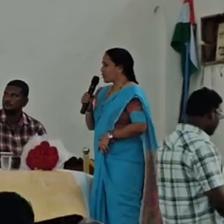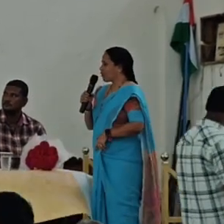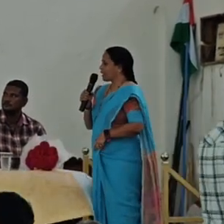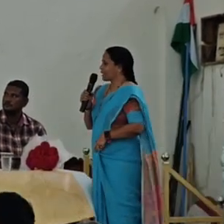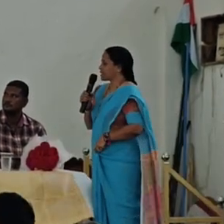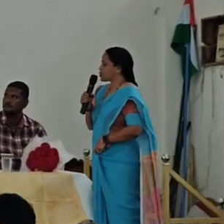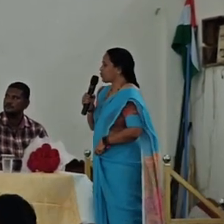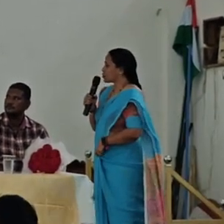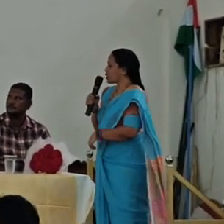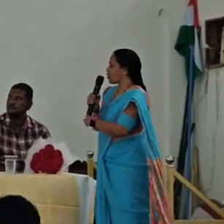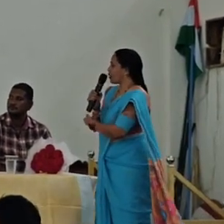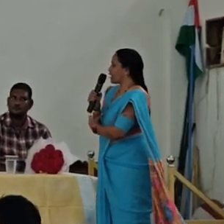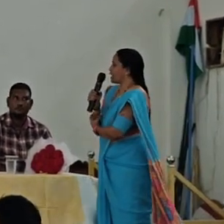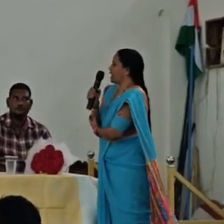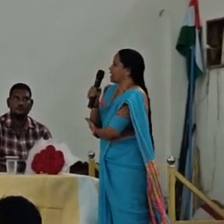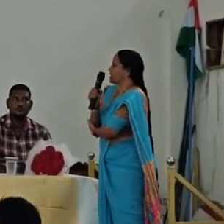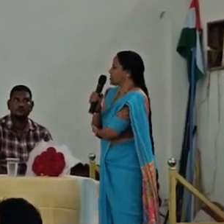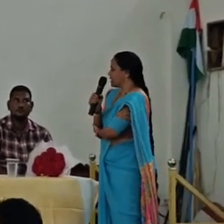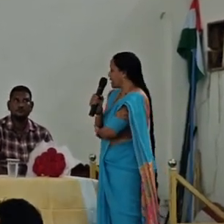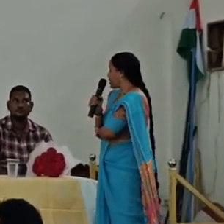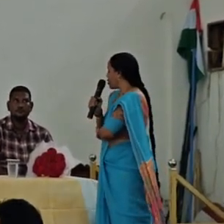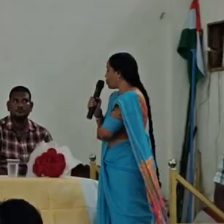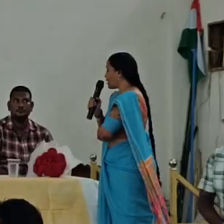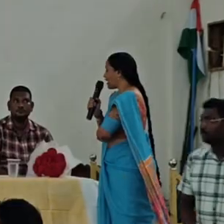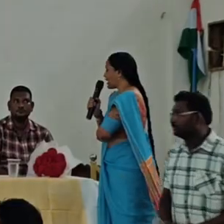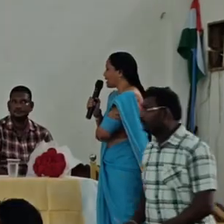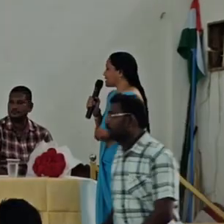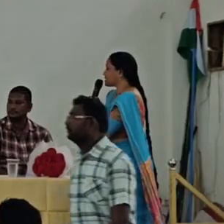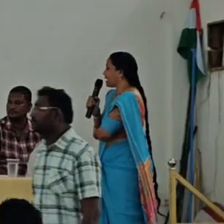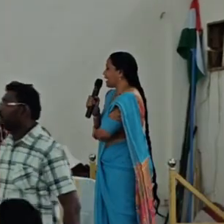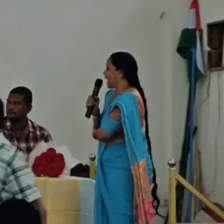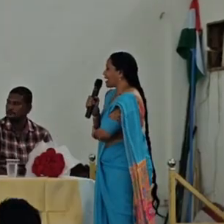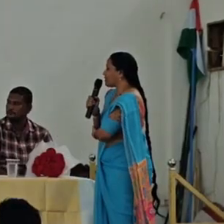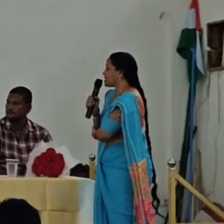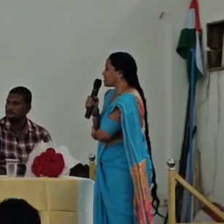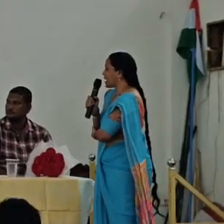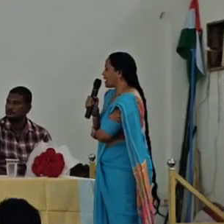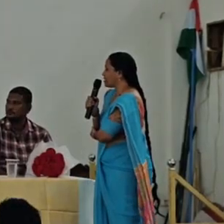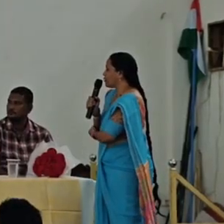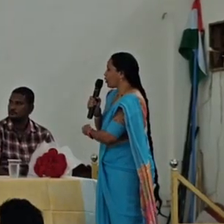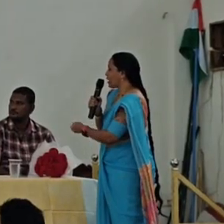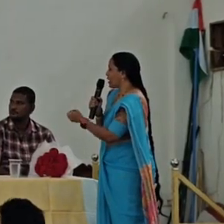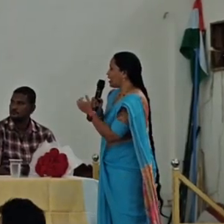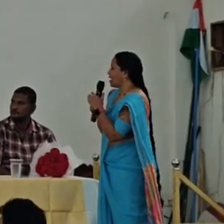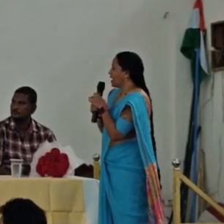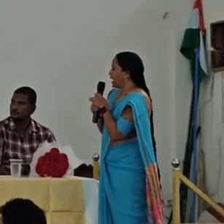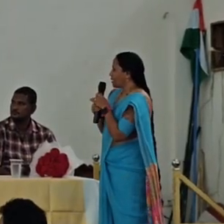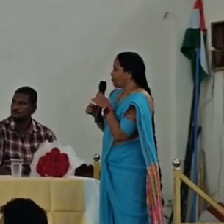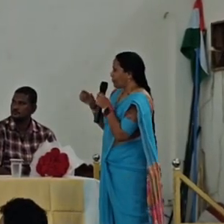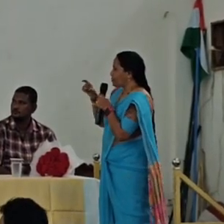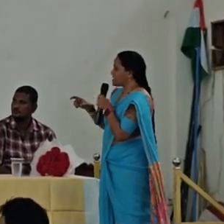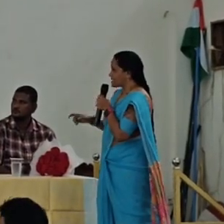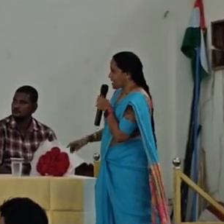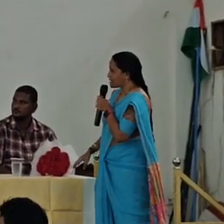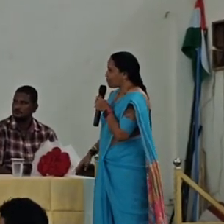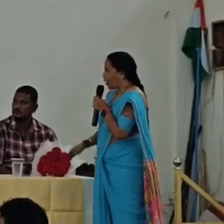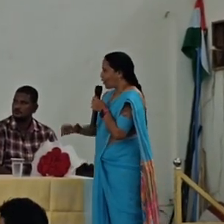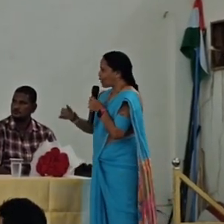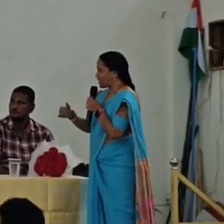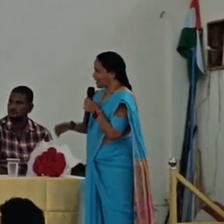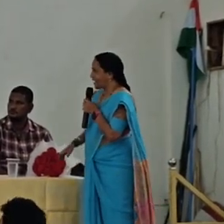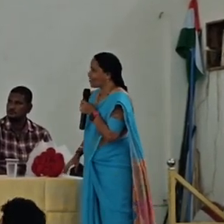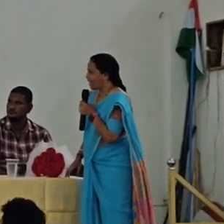అంటే స్కూల్స్లో కూడా టెక్స్ట్ బుక్స్లో కూడా అంటే జీకేలో మన ఐఎస్ఎల్ లాంగ్వేజ్ అనేది ఒక అంటే పబ్లిష్